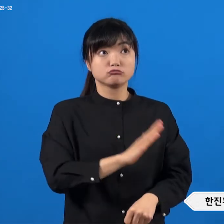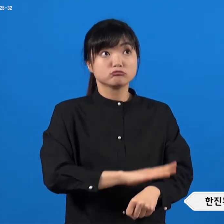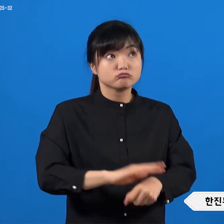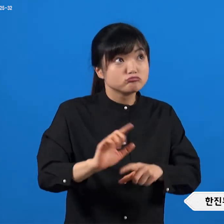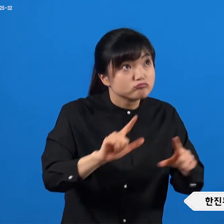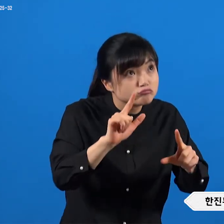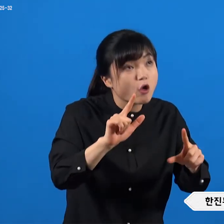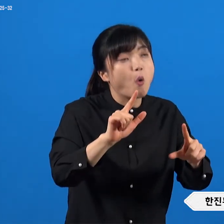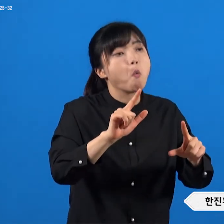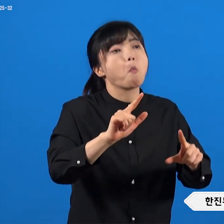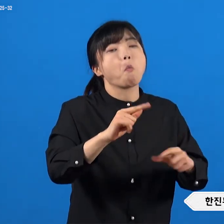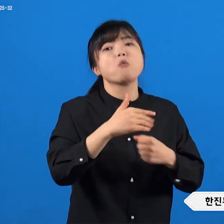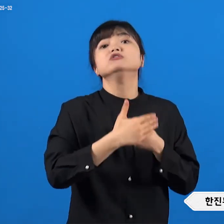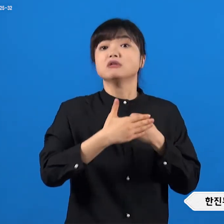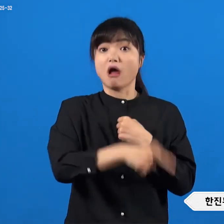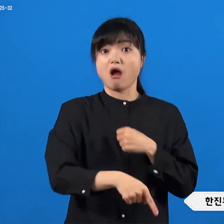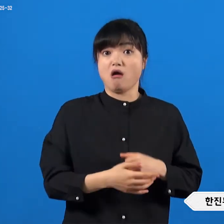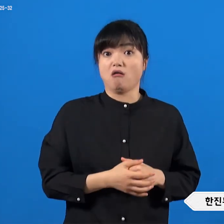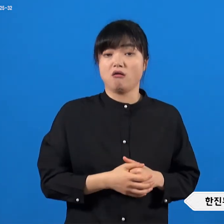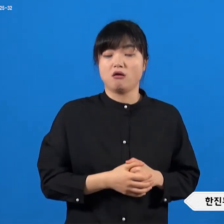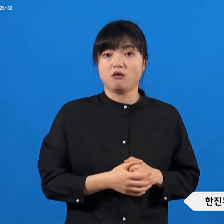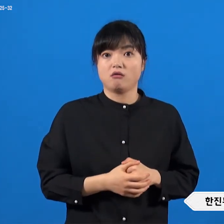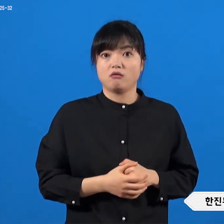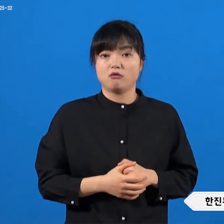금수저 아들로 태어났습니다. 은혜입니다.